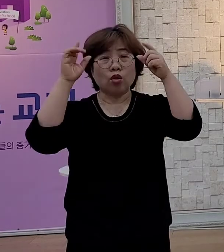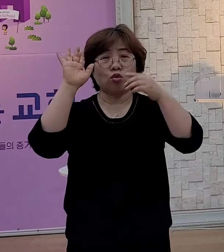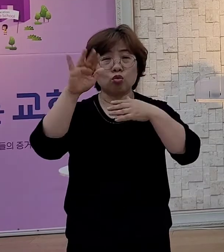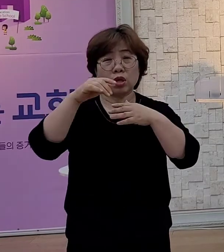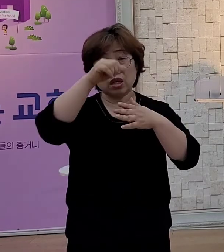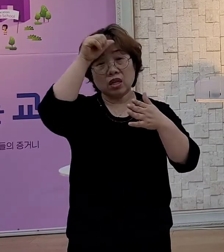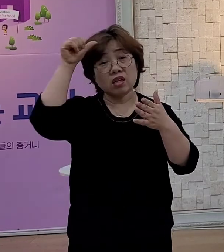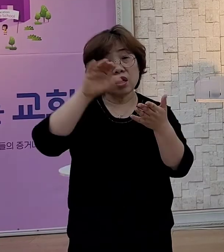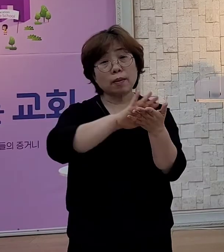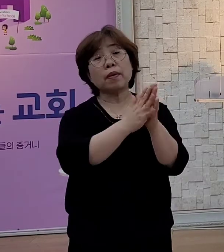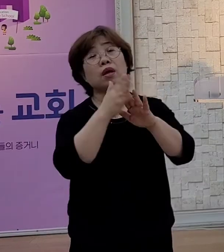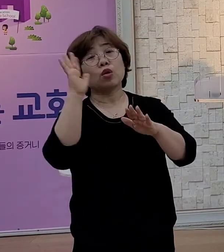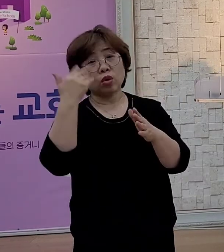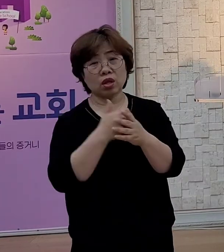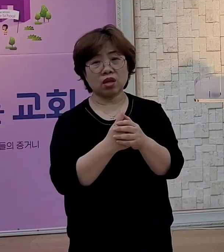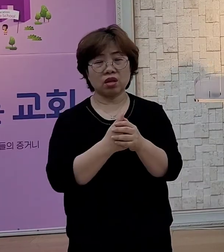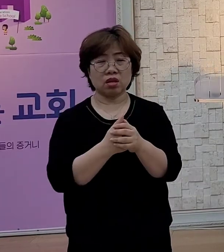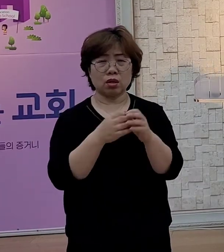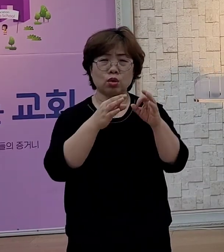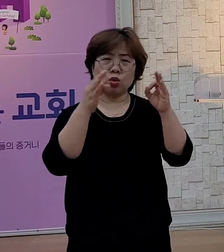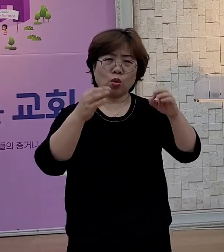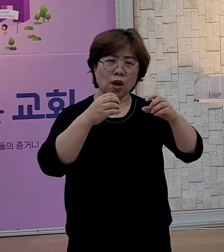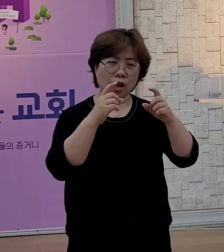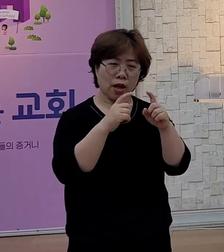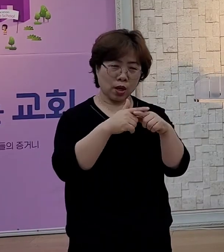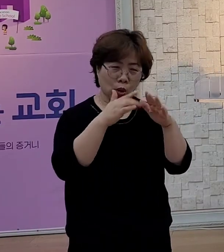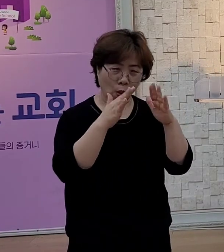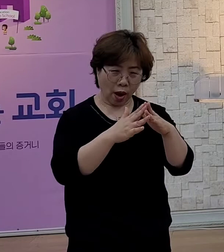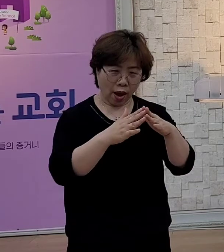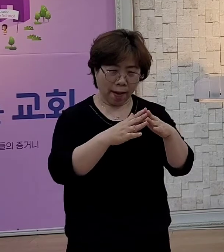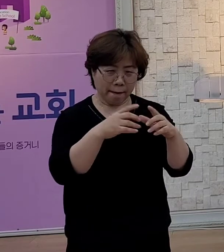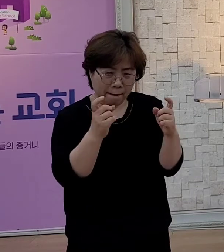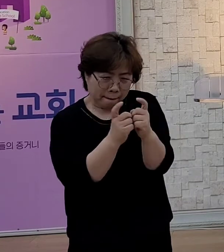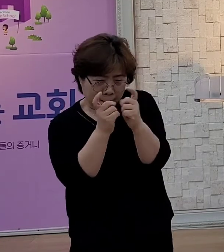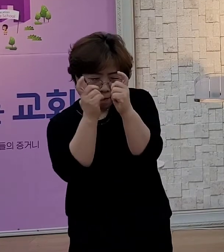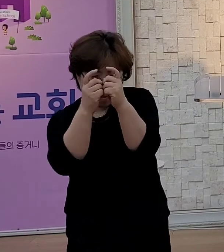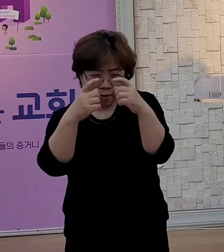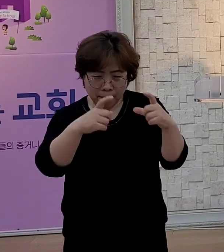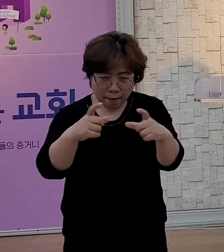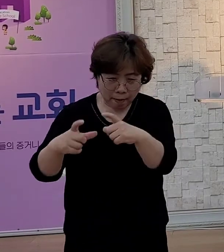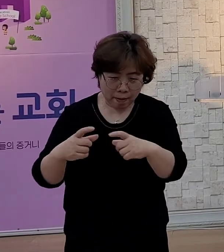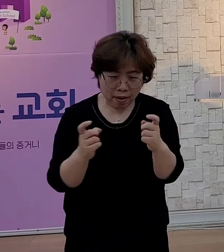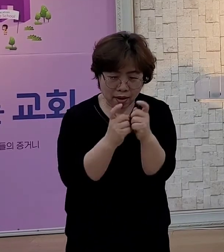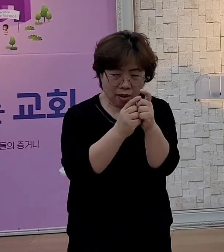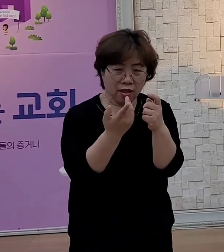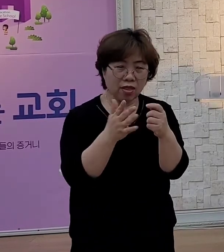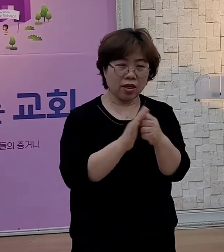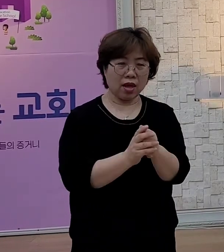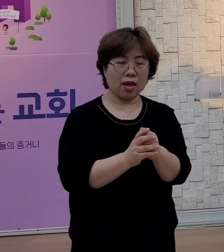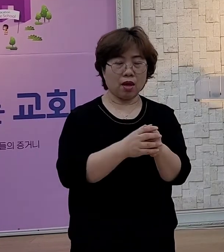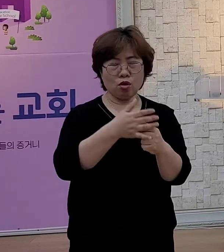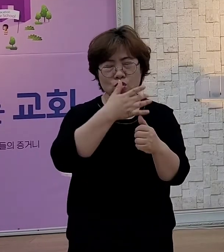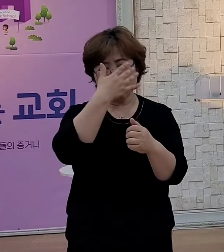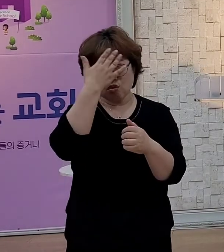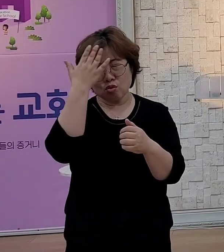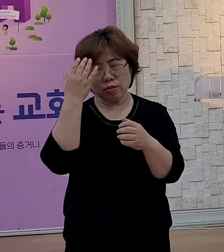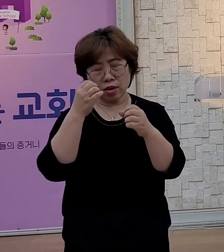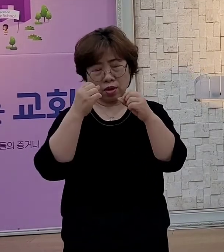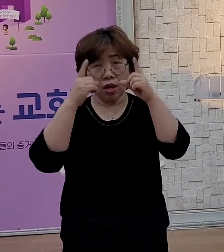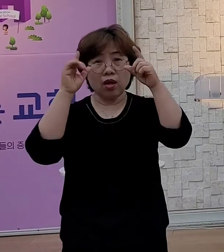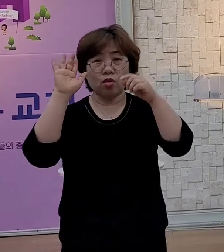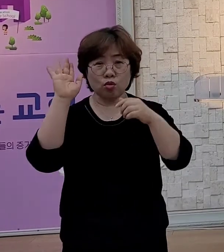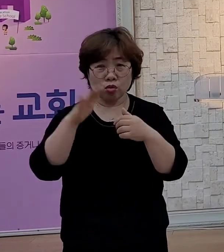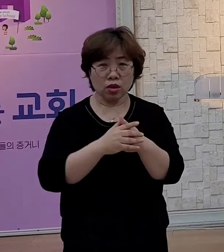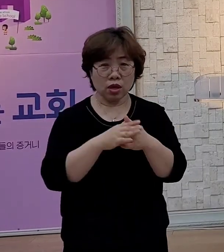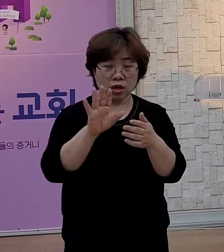거예요. 지금까지는 교단 싸움만, 교파 싸움만 하고 살다가 다시는 그런 짓 하지 않고 오직